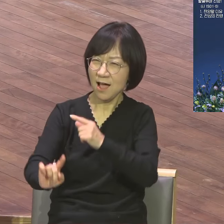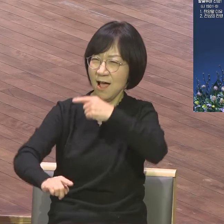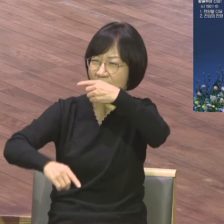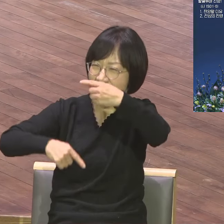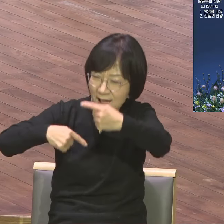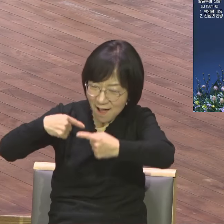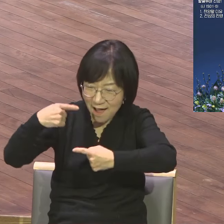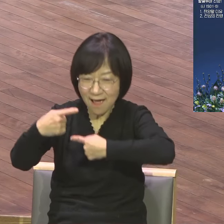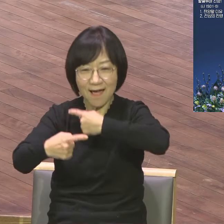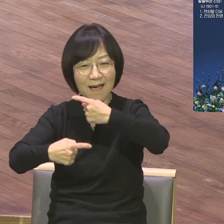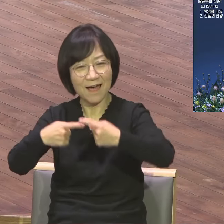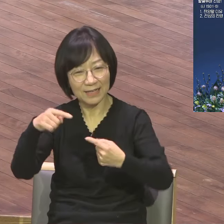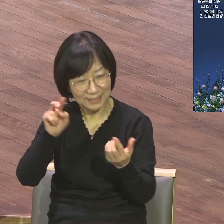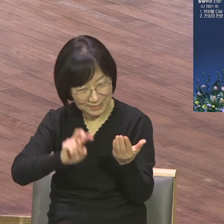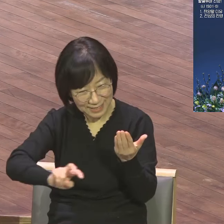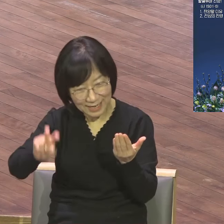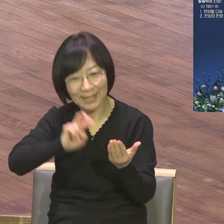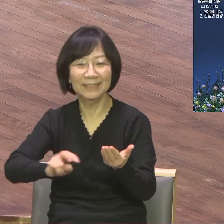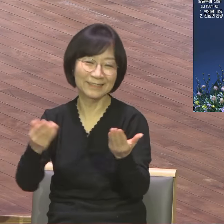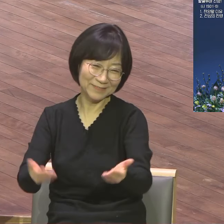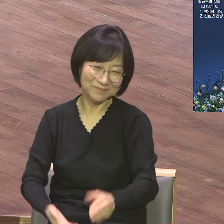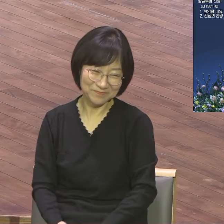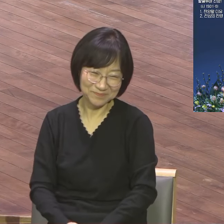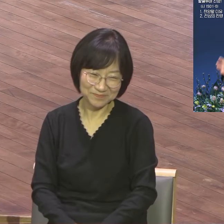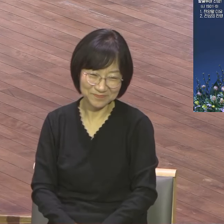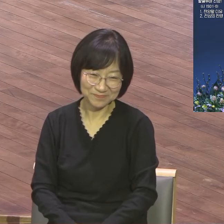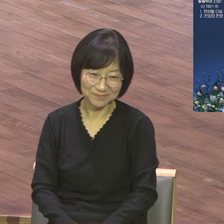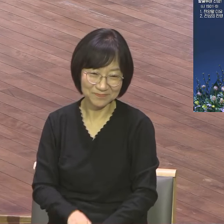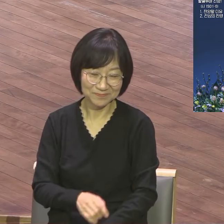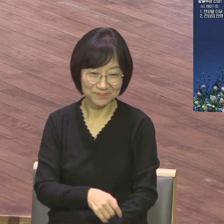전심으로. 그래서 내가 우리 찬양대에 오면 막 전심을 다해요.